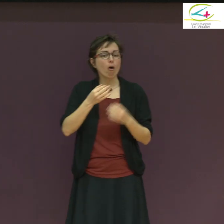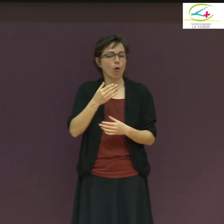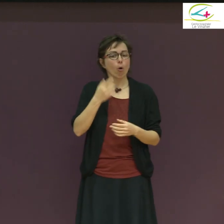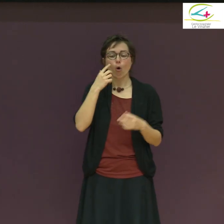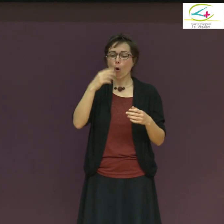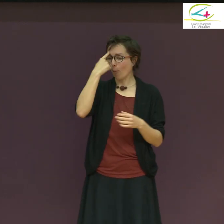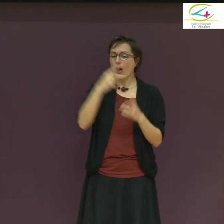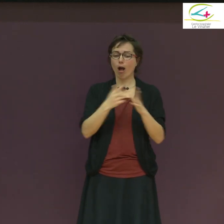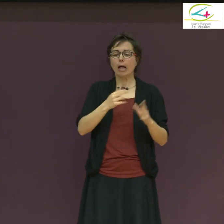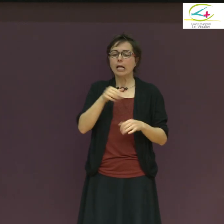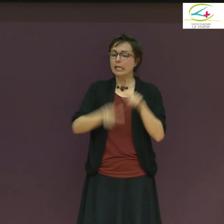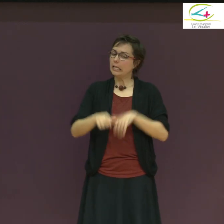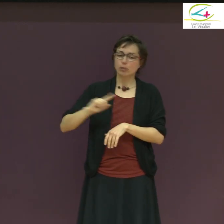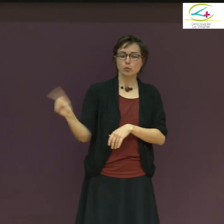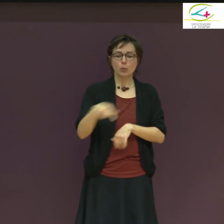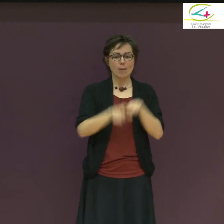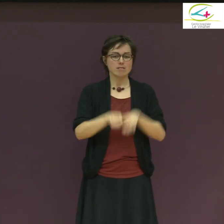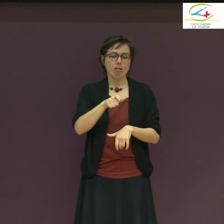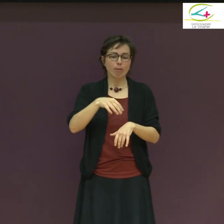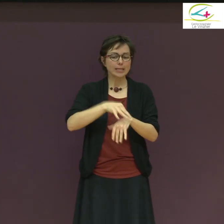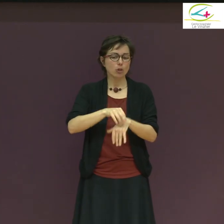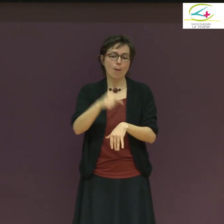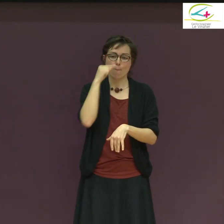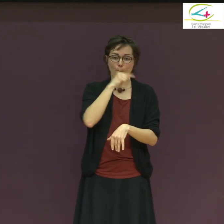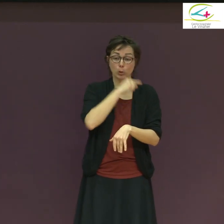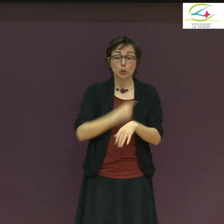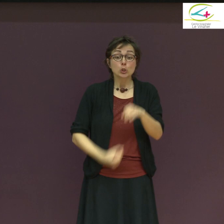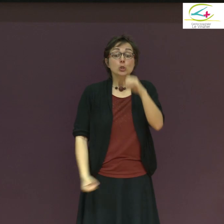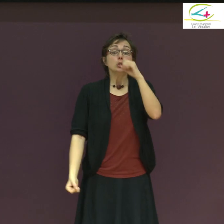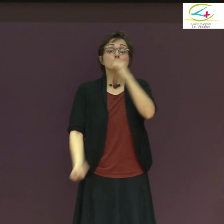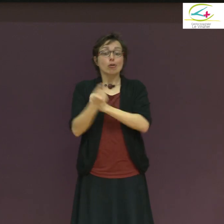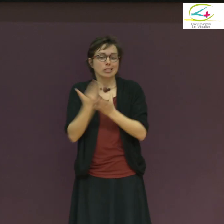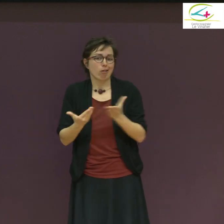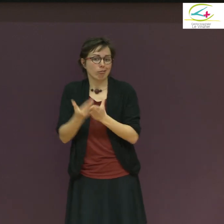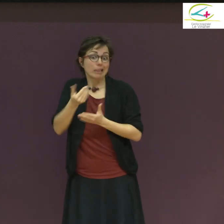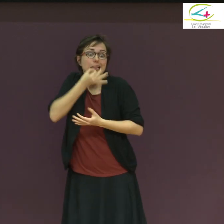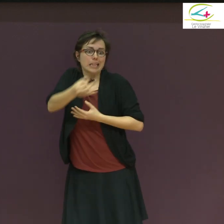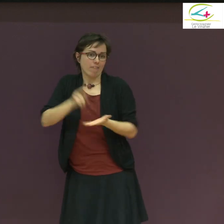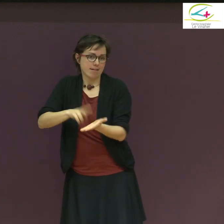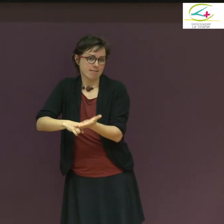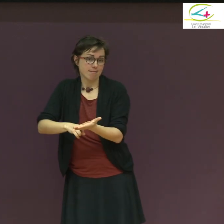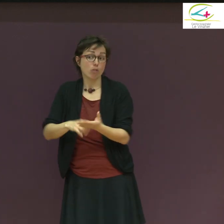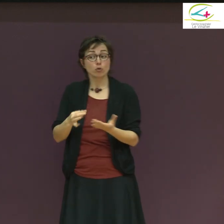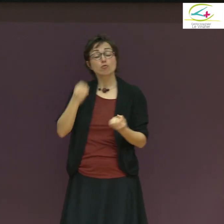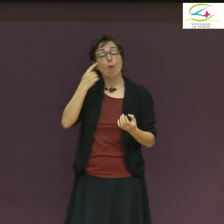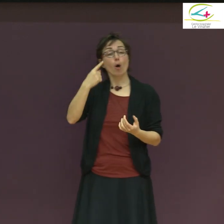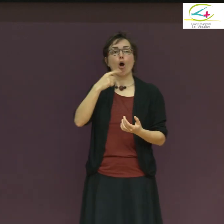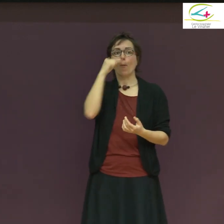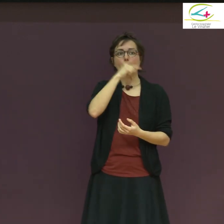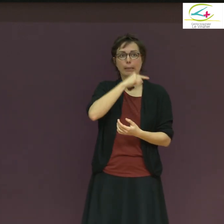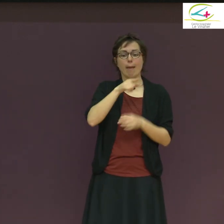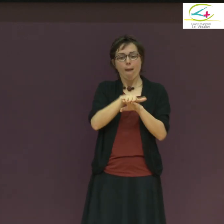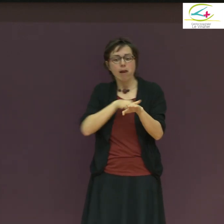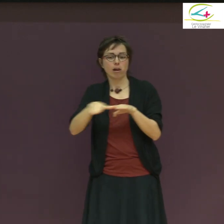deuxième. Tous les patients mentent, sauf quand ils disent la vérité. Et bien nous, ils nous mentent souvent, mais ils nous disent